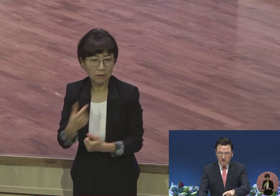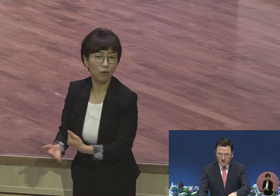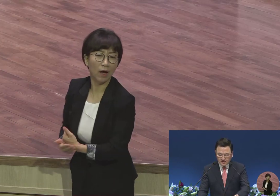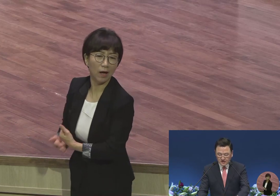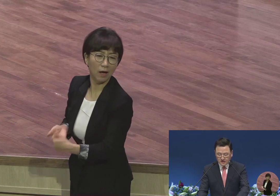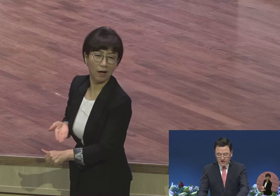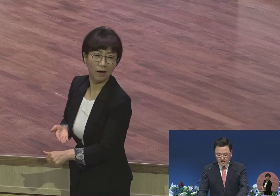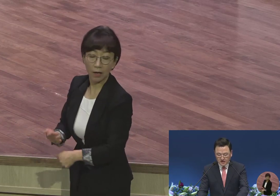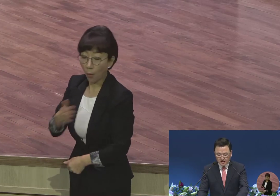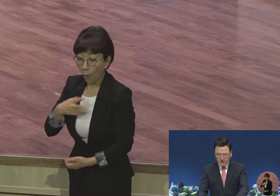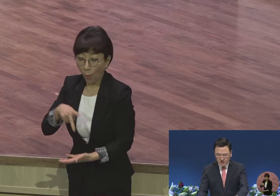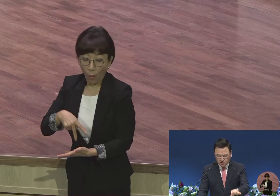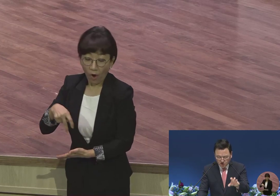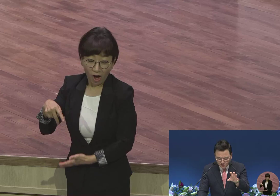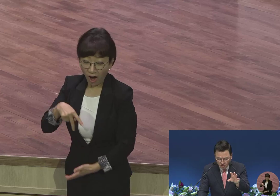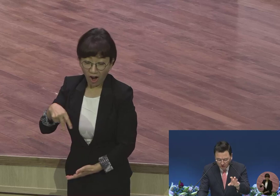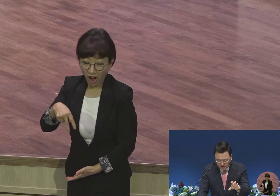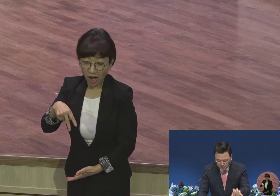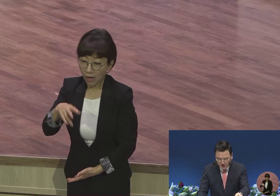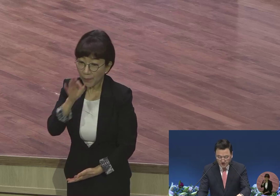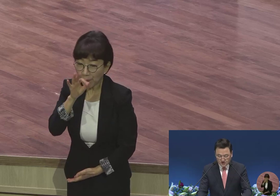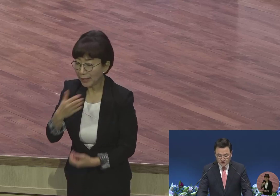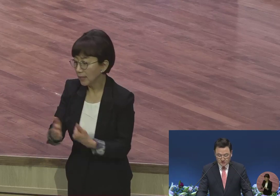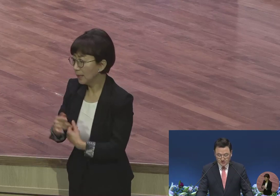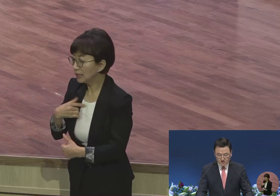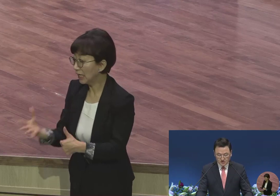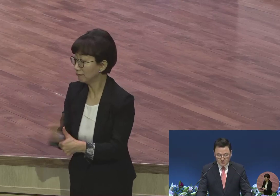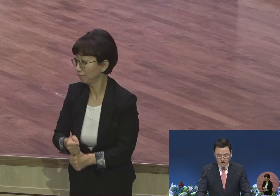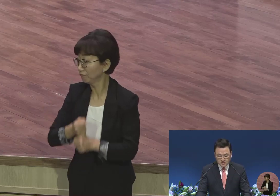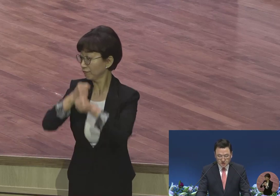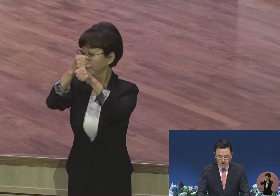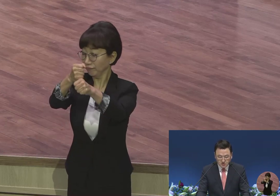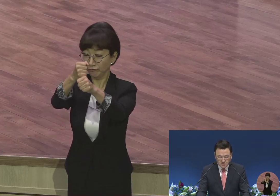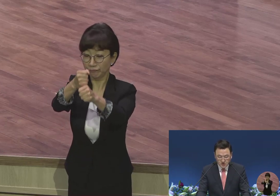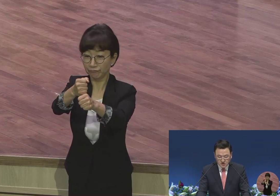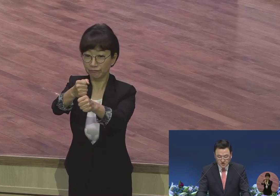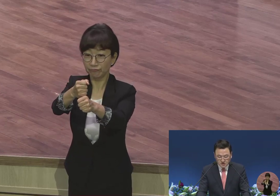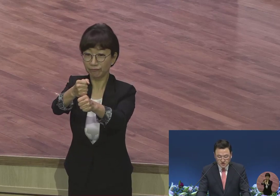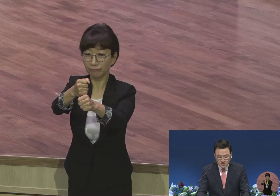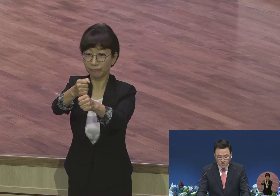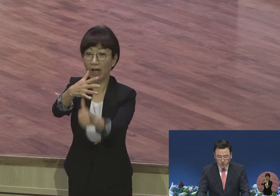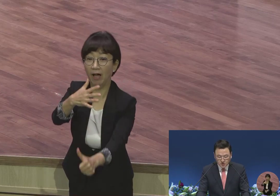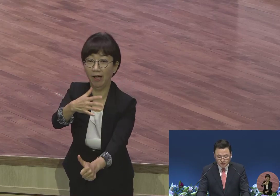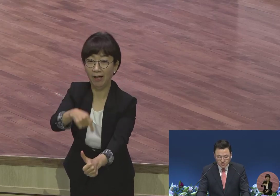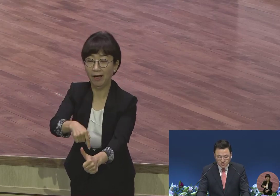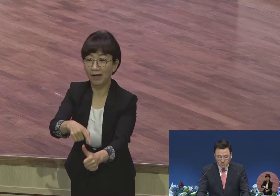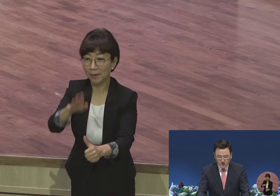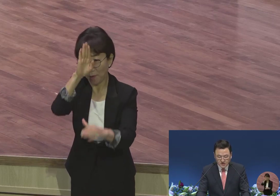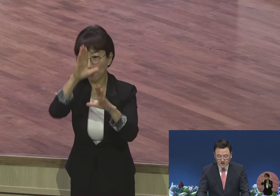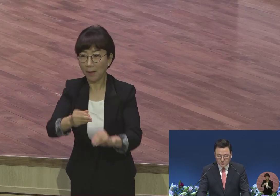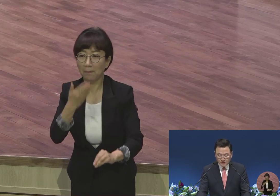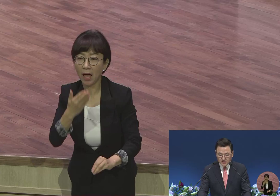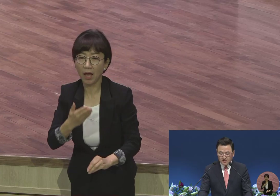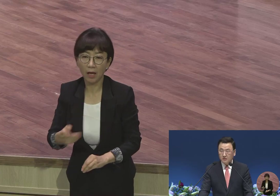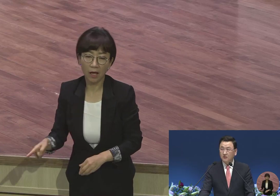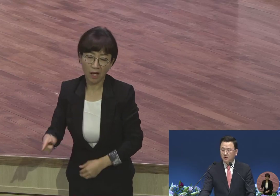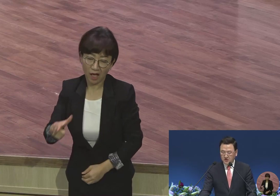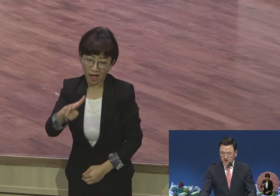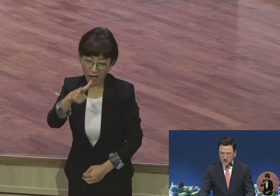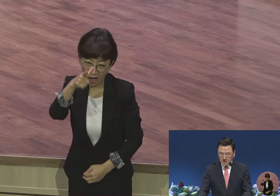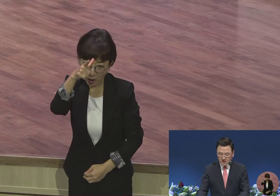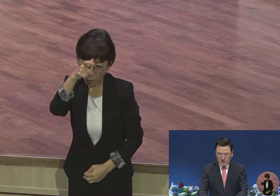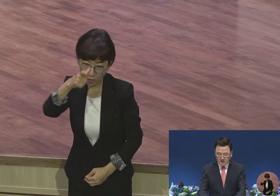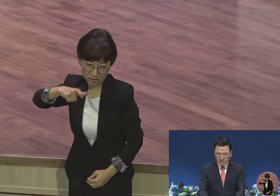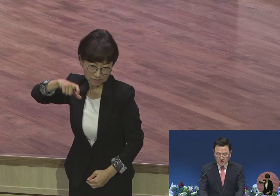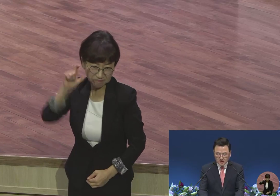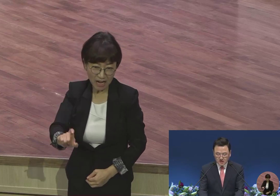자기는 갈 능력이 안 되니까 예수님 도와주세요. 어떤 면에서는 고집불통의 사람입니다.